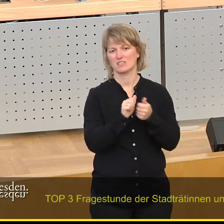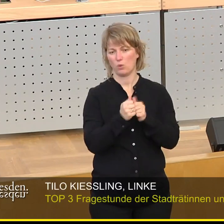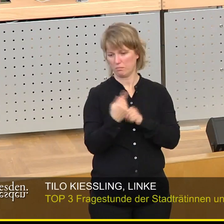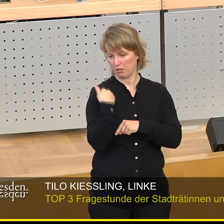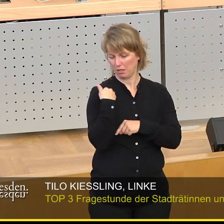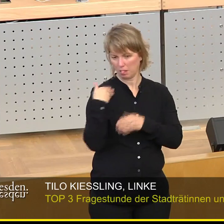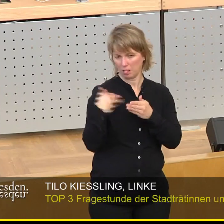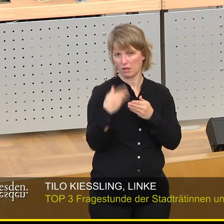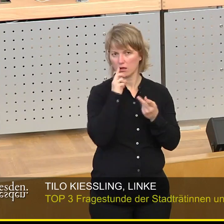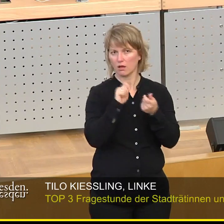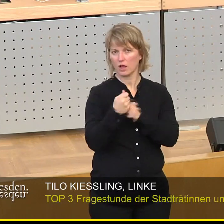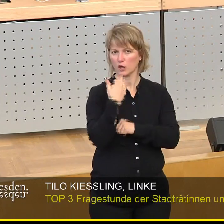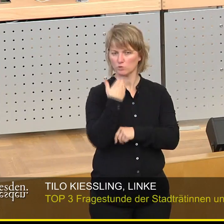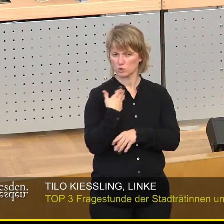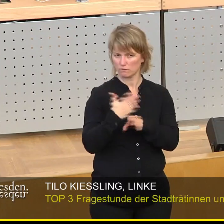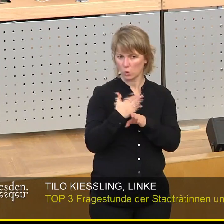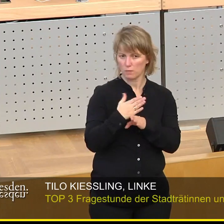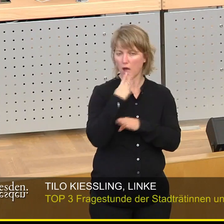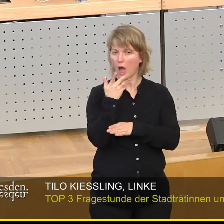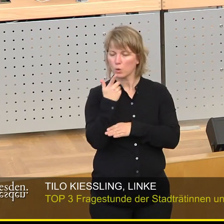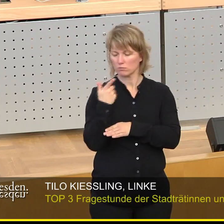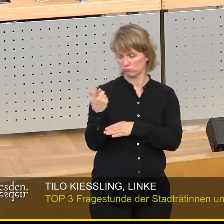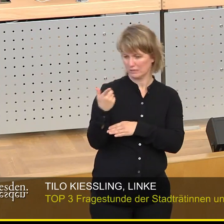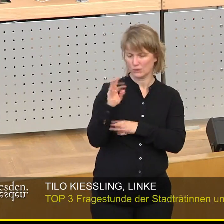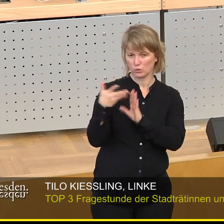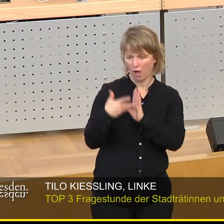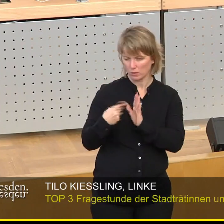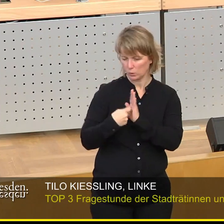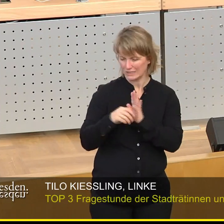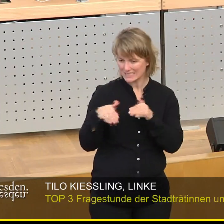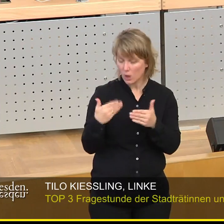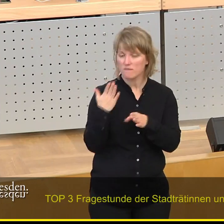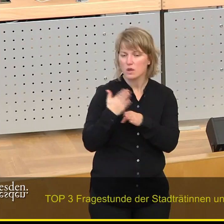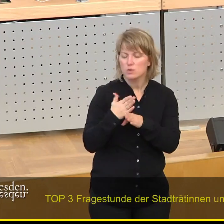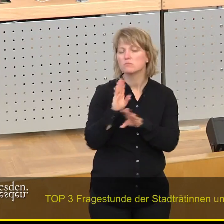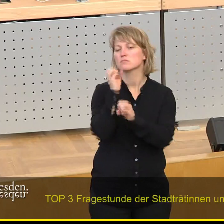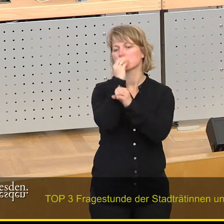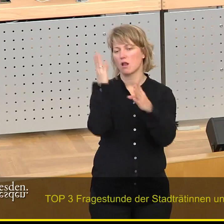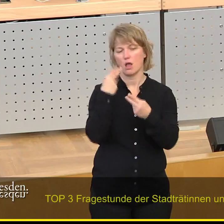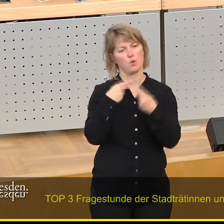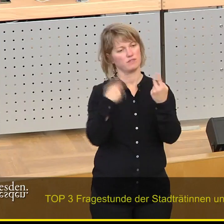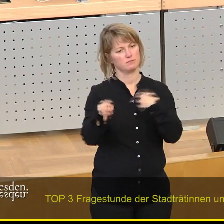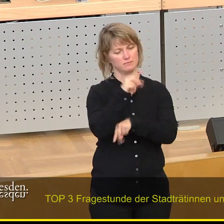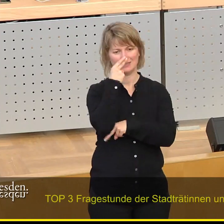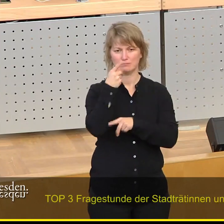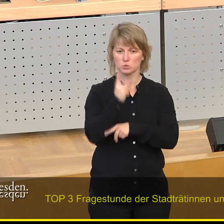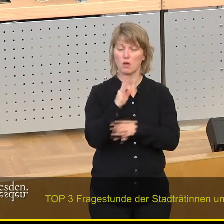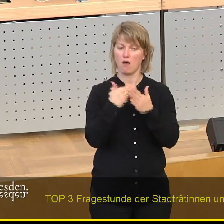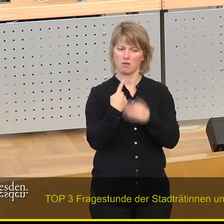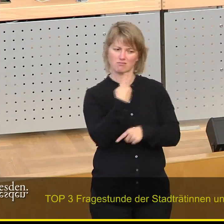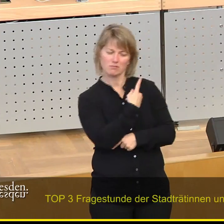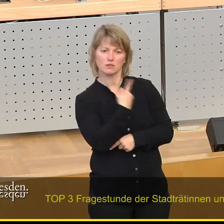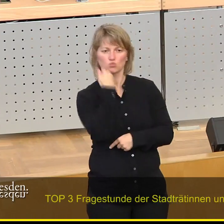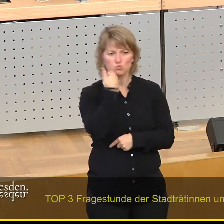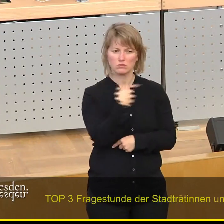von Bedeutung. Auch die großen finanziellen Aufwendungen für das Gutachten sollte man öffentlich zur Kenntnis nehmen. Mich interessiert jetzt einfach eine Einschätzung von Ihnen, Herr Sittel, als